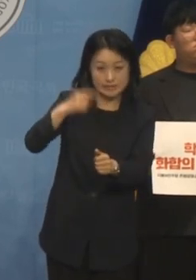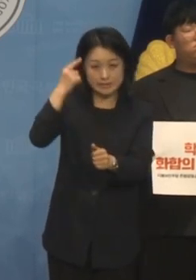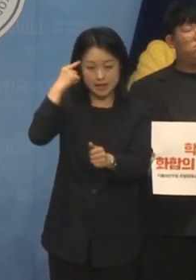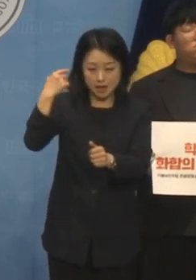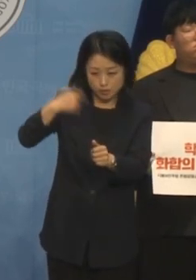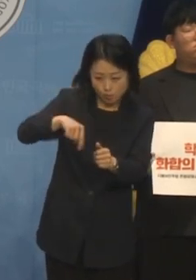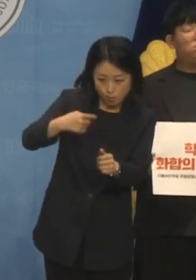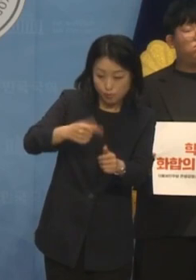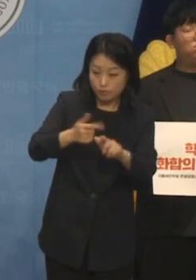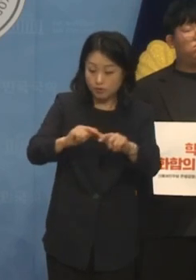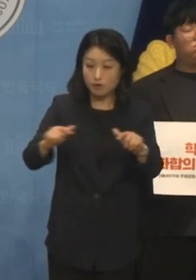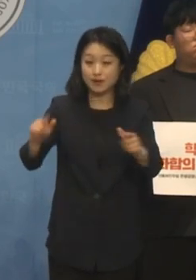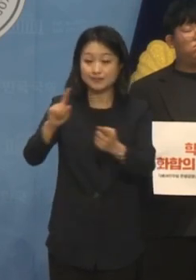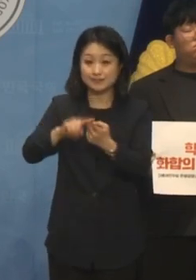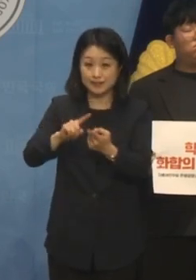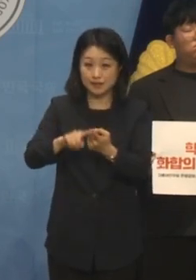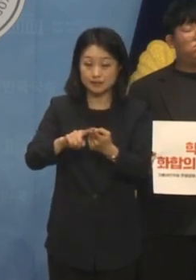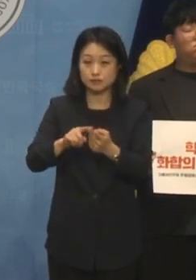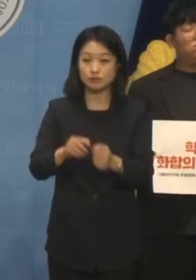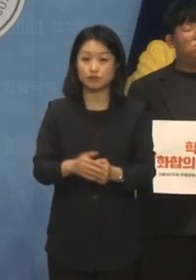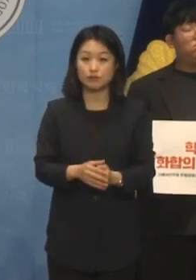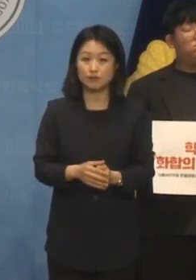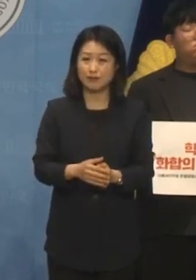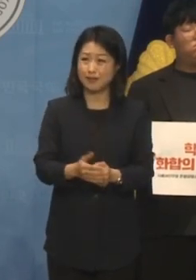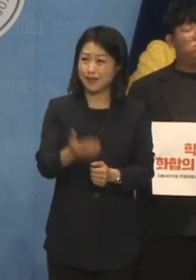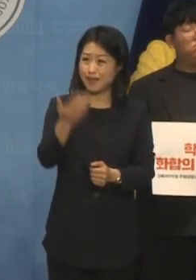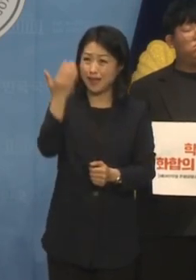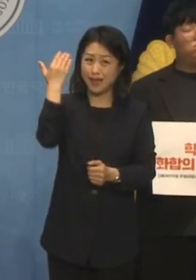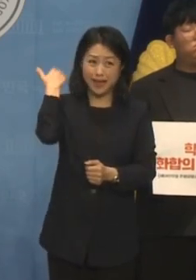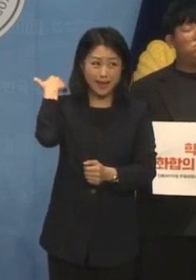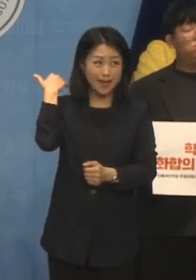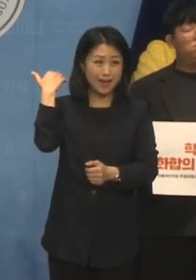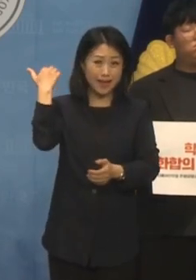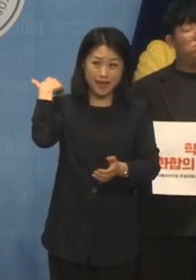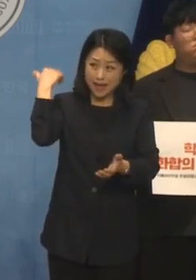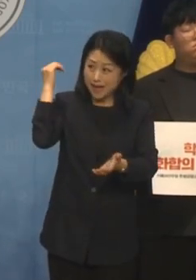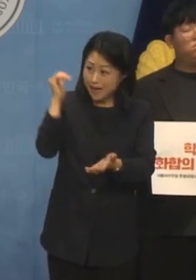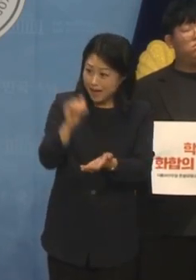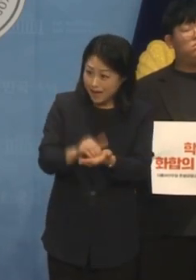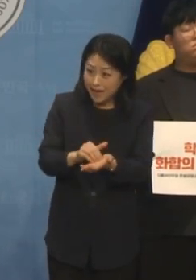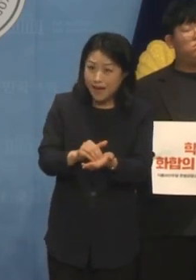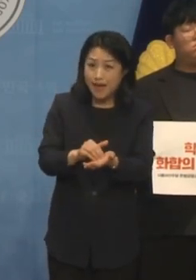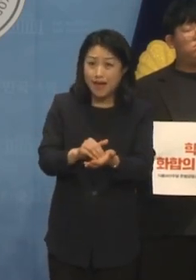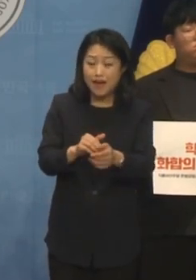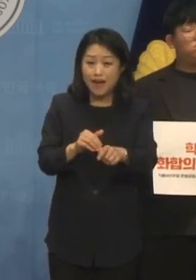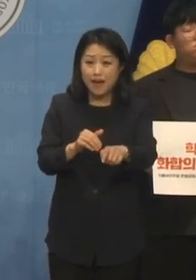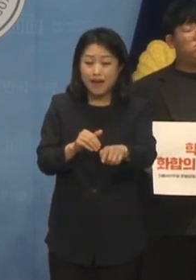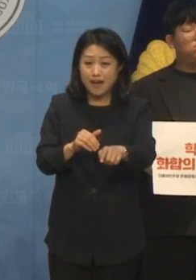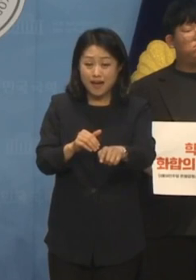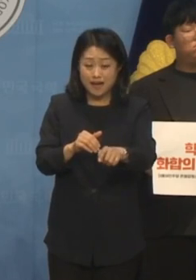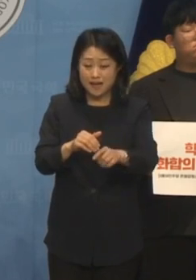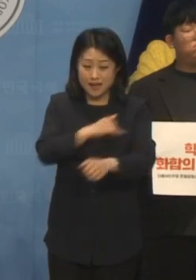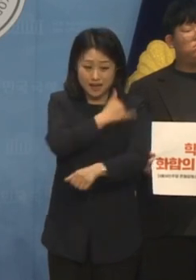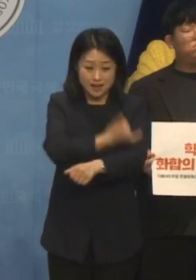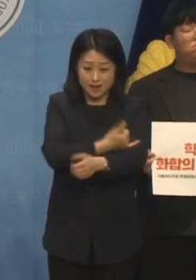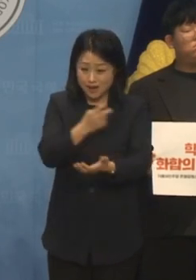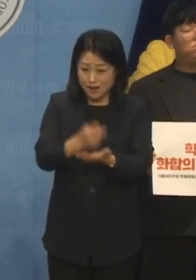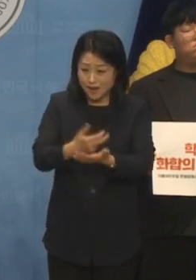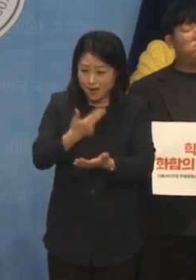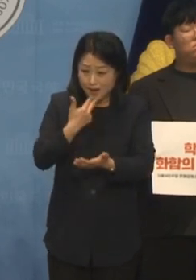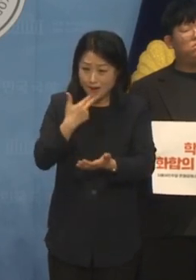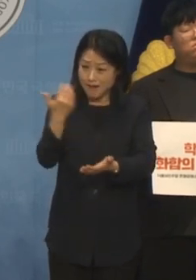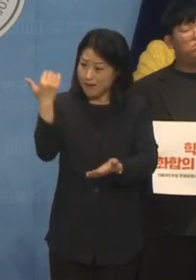방식과 이런 것들이 다시 그 이전에 인권조례가 없었던 그 이전 시기로 퇴행하고 되돌아가는 것을